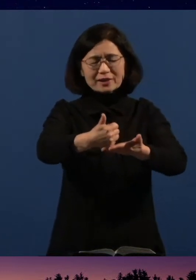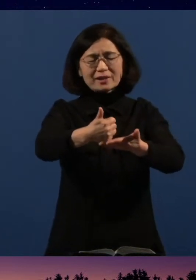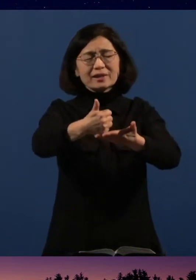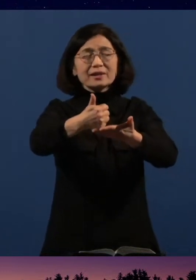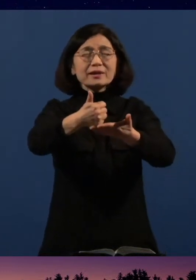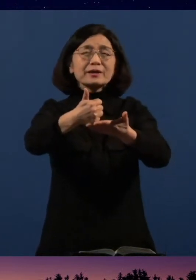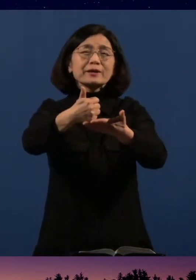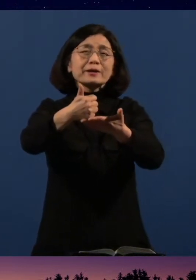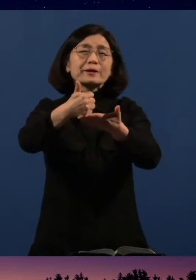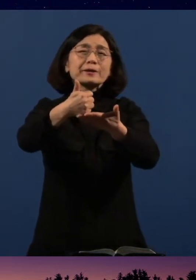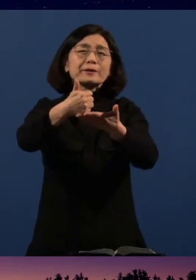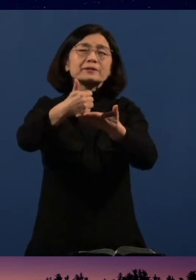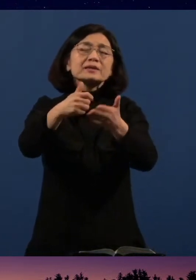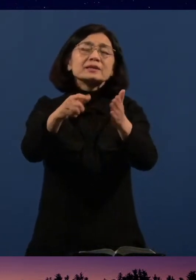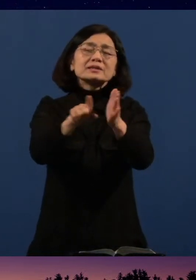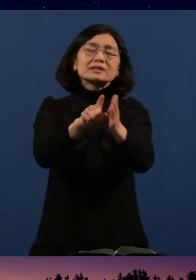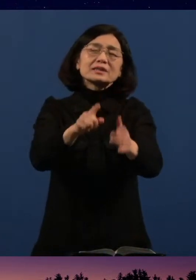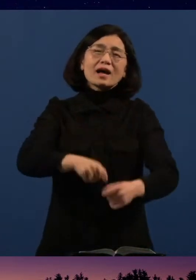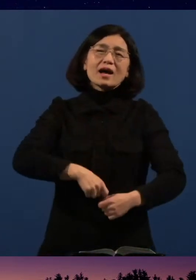주님,